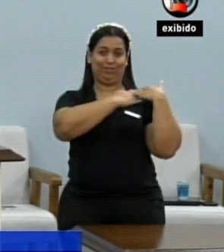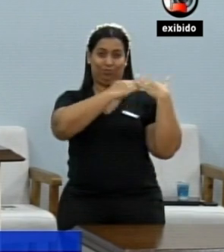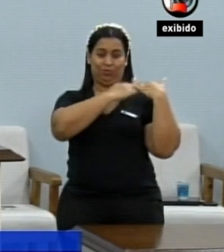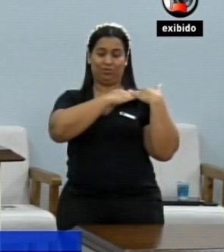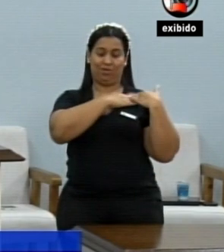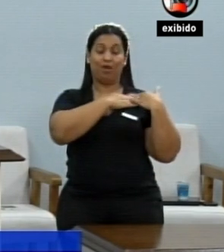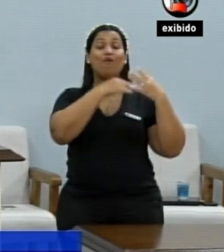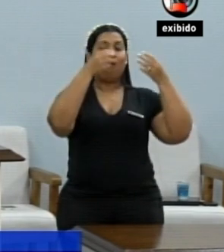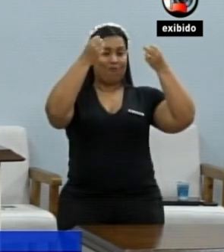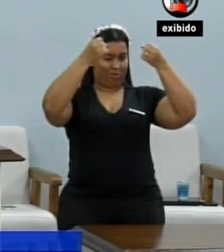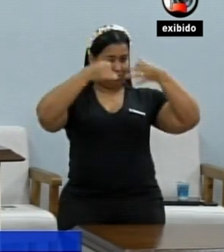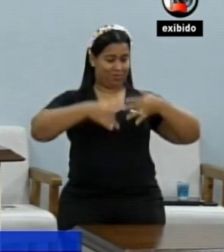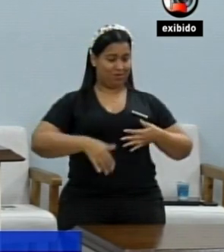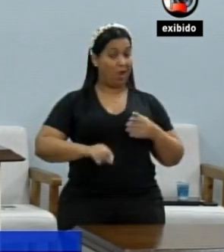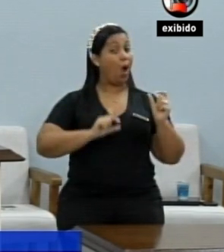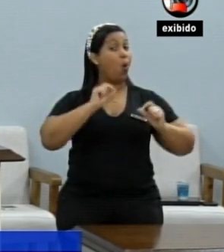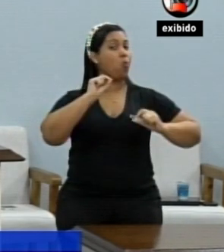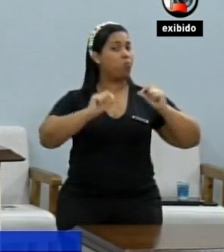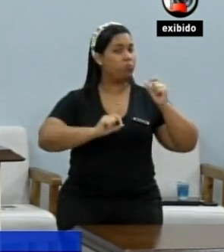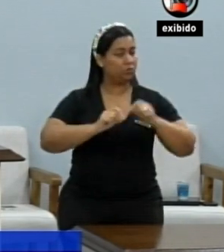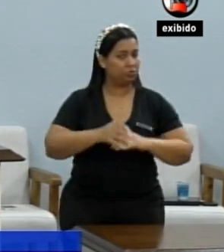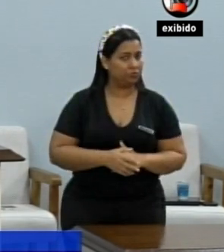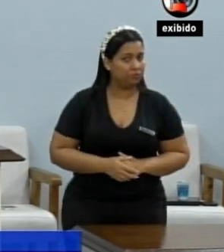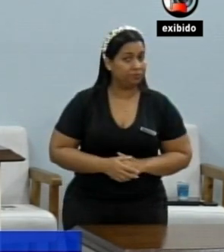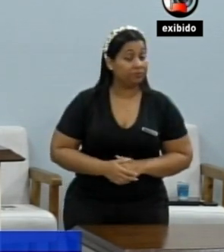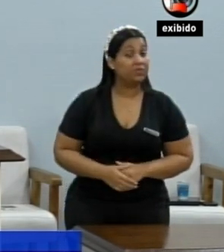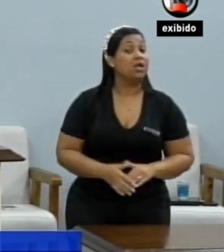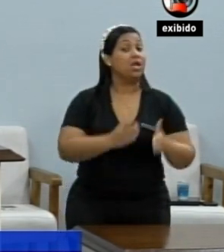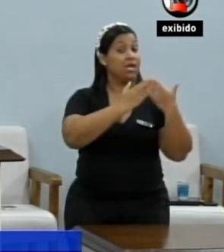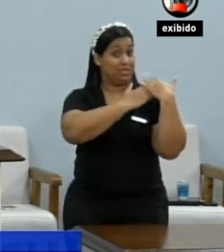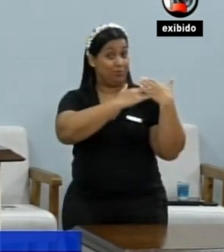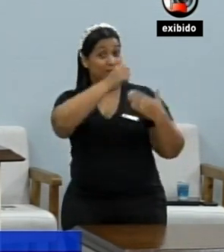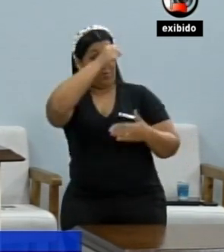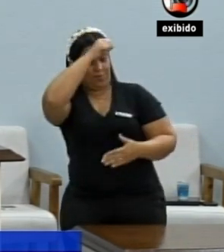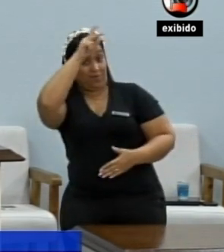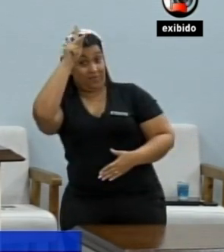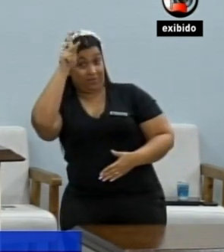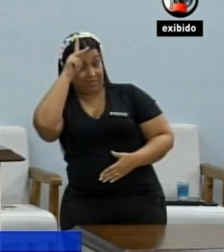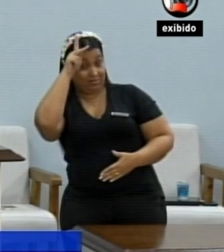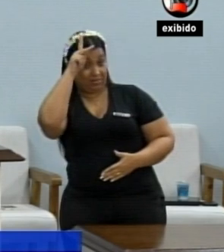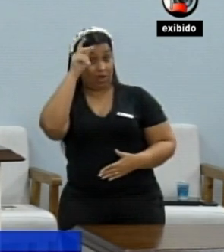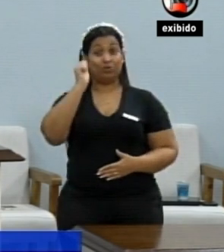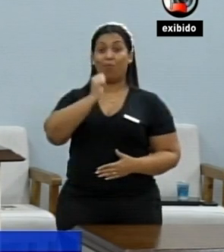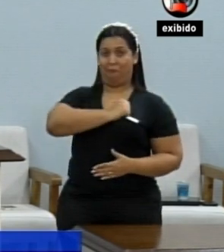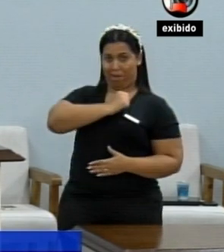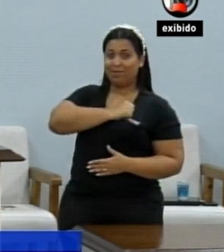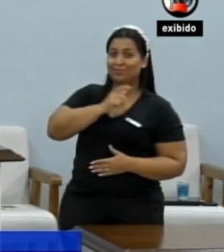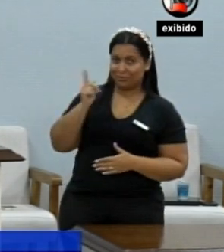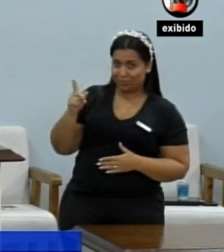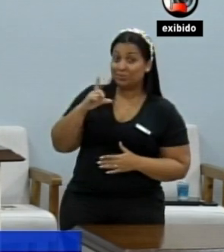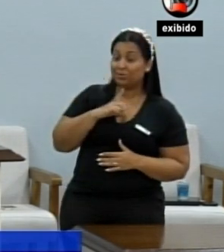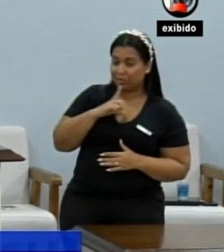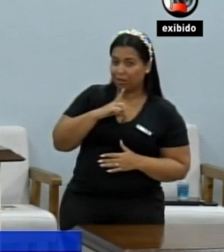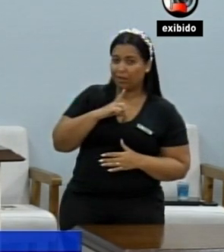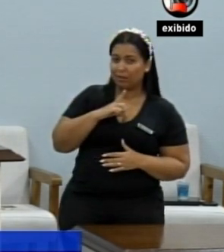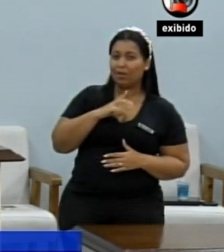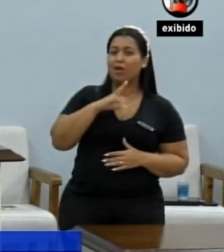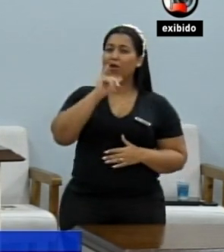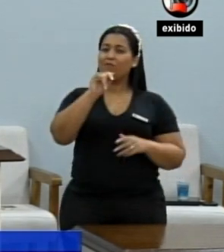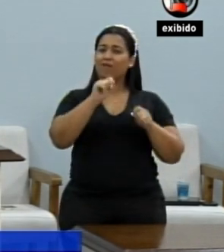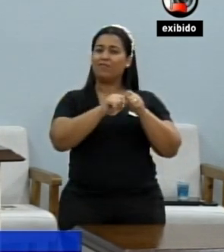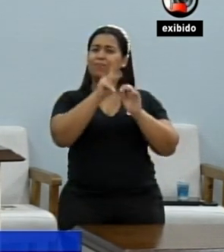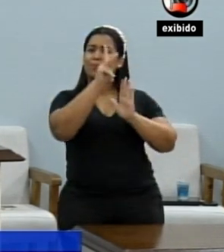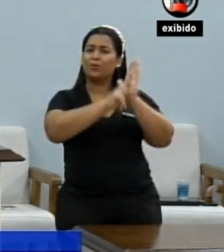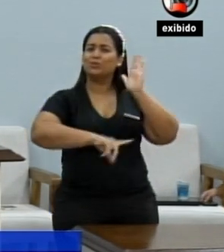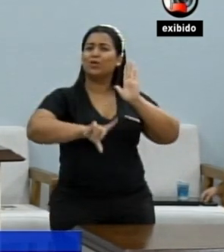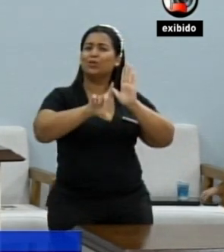eu vou explicar por quê. Tem responsabilidade prefeitos, como o senhor Edinho, por exemplo, que vetam projetos